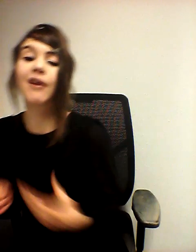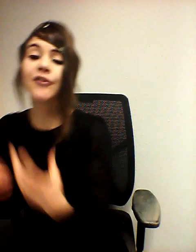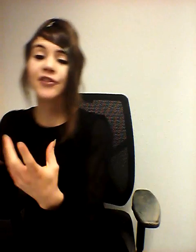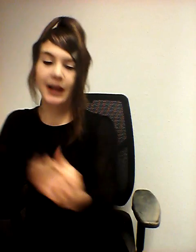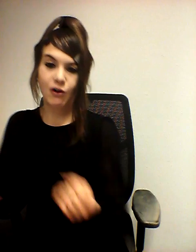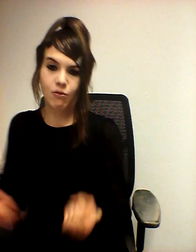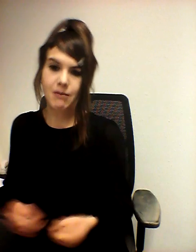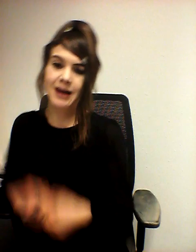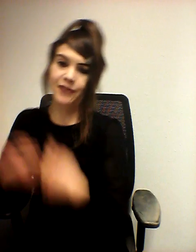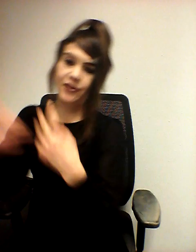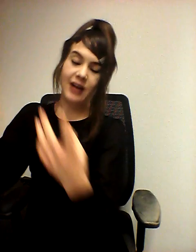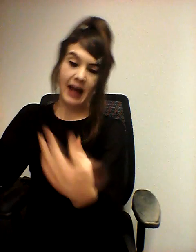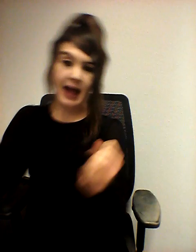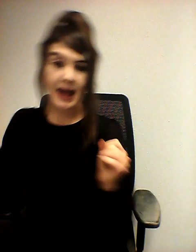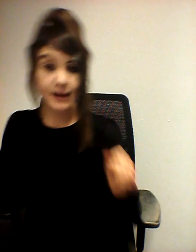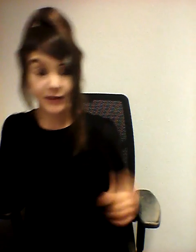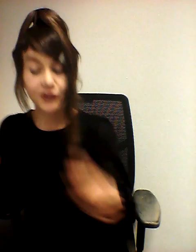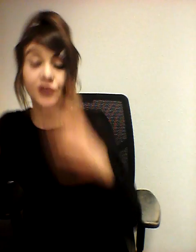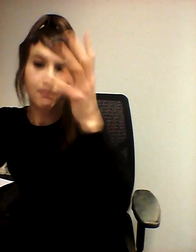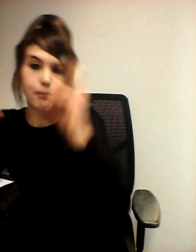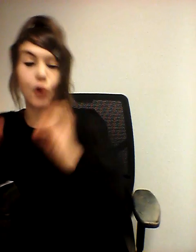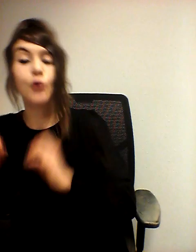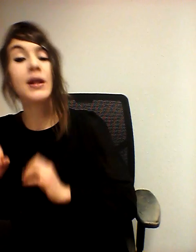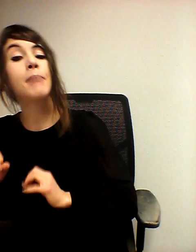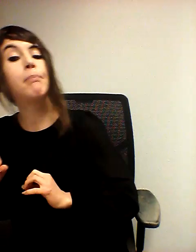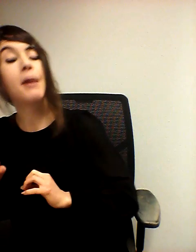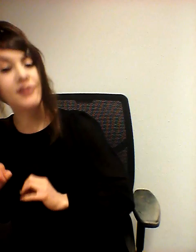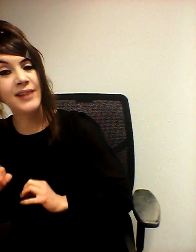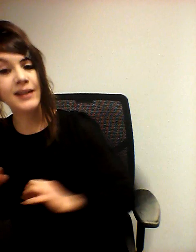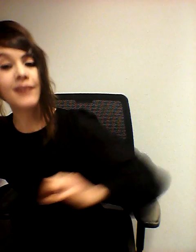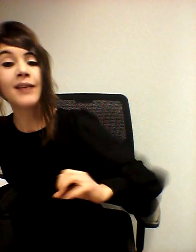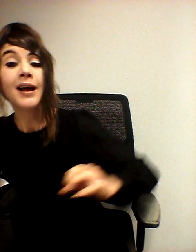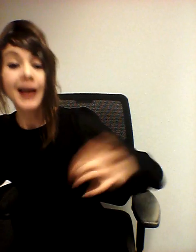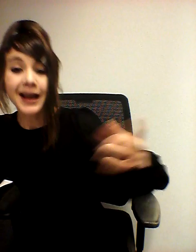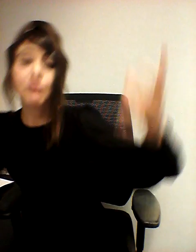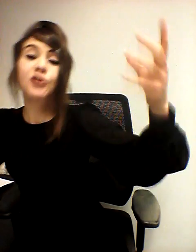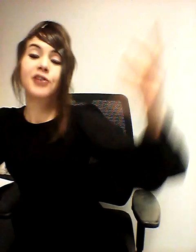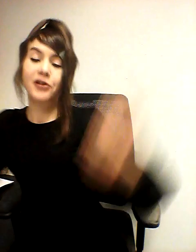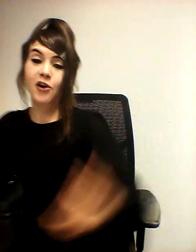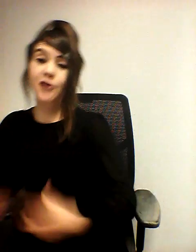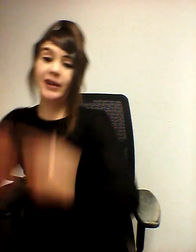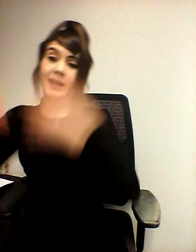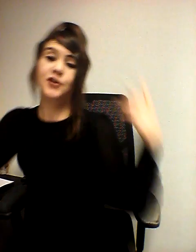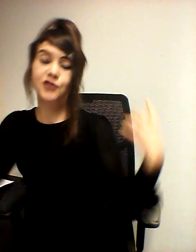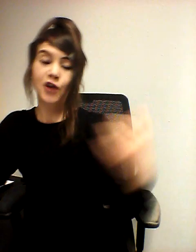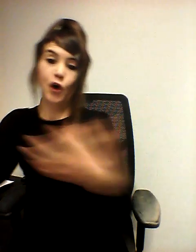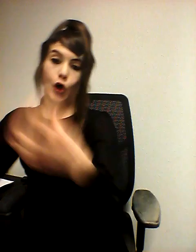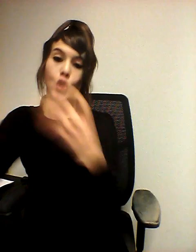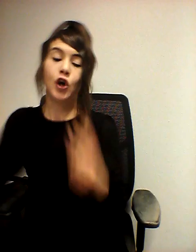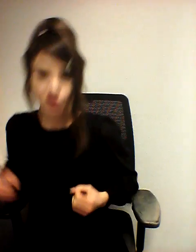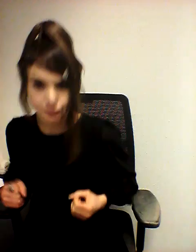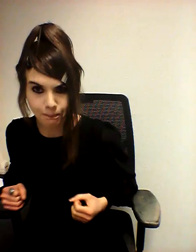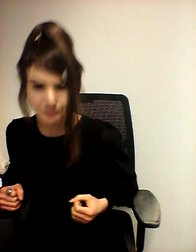belanden regelmatig eiwitten, polypeptiden. En die moeten dan ook eerst